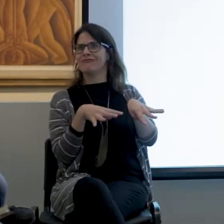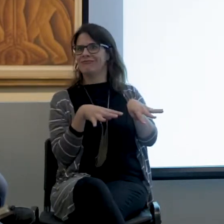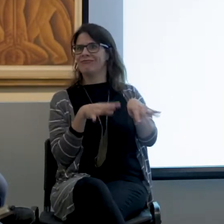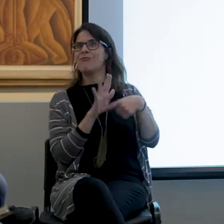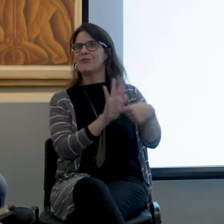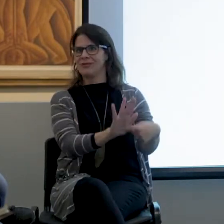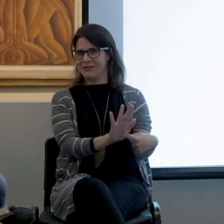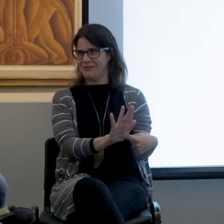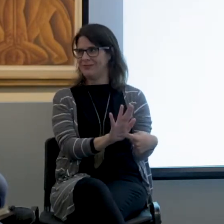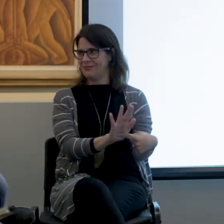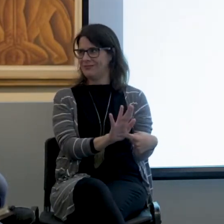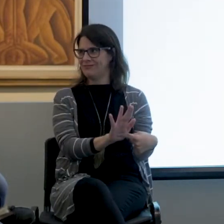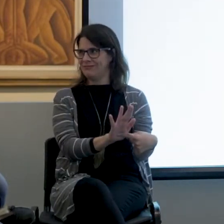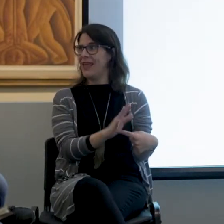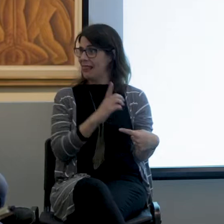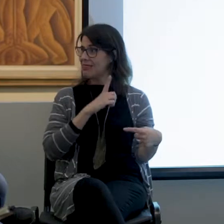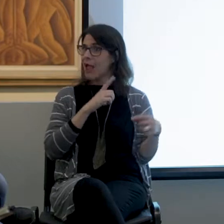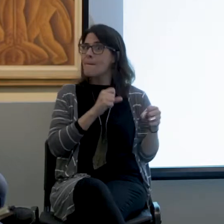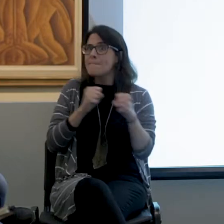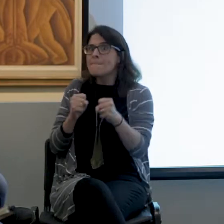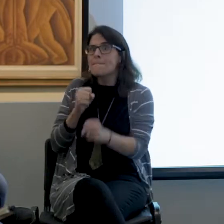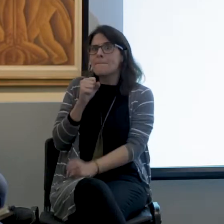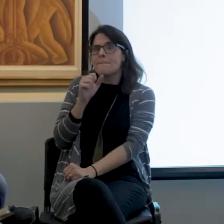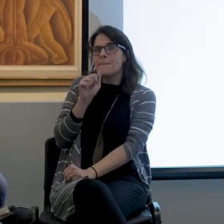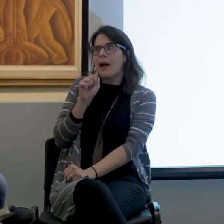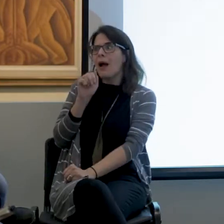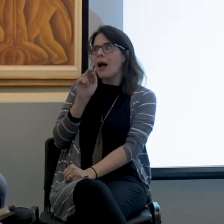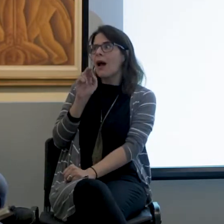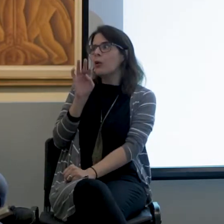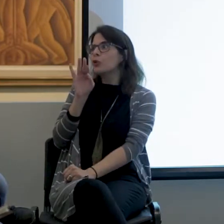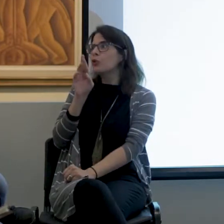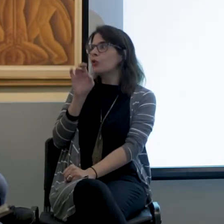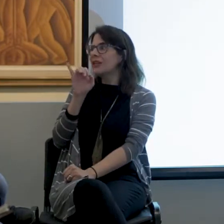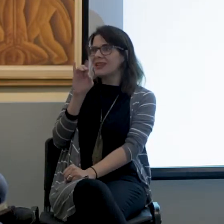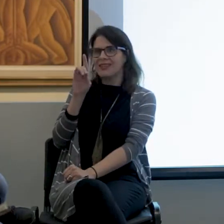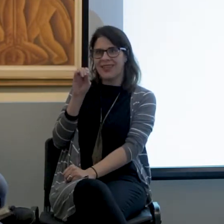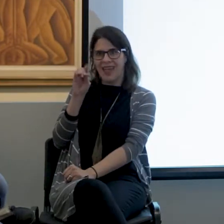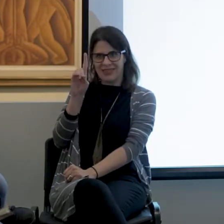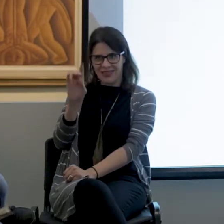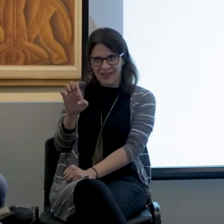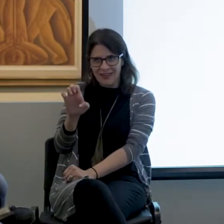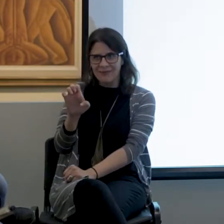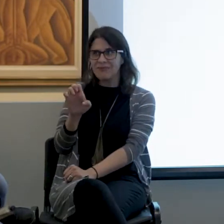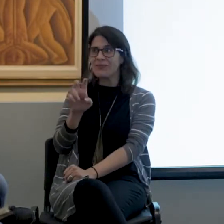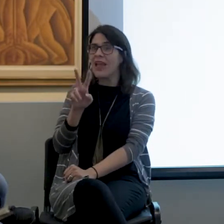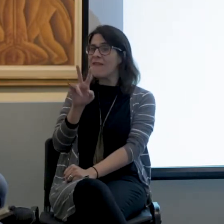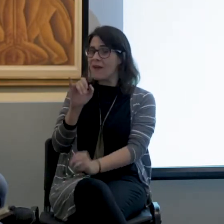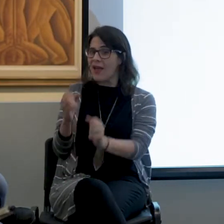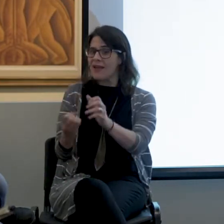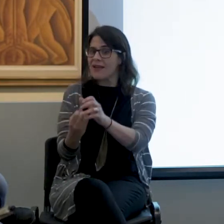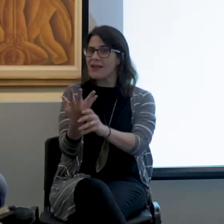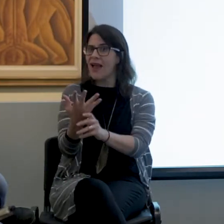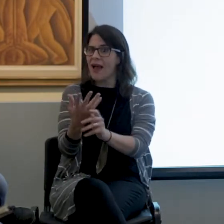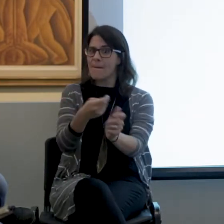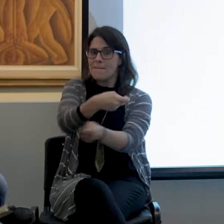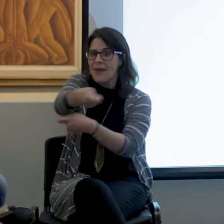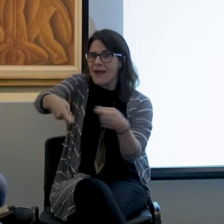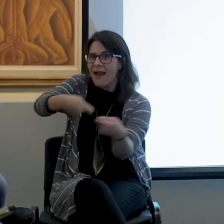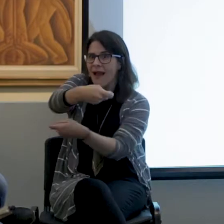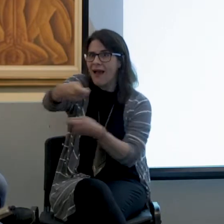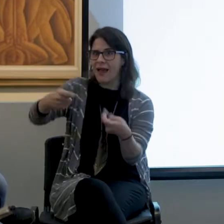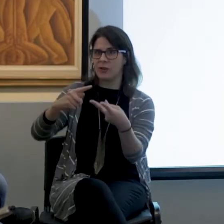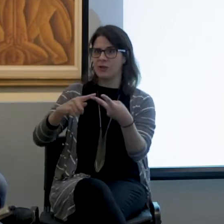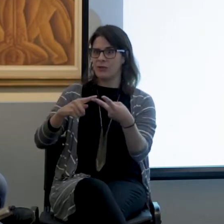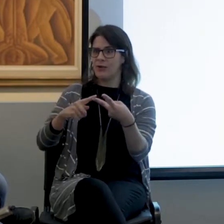que na sua origem tem o papel que eu falei, né? Criar o mercado, criar valor, organizar o gosto